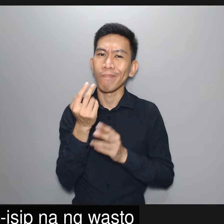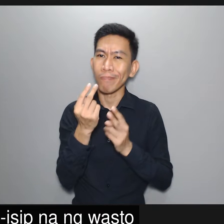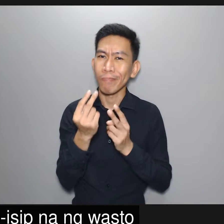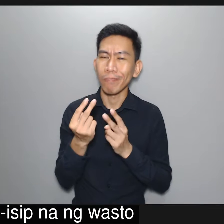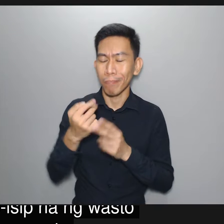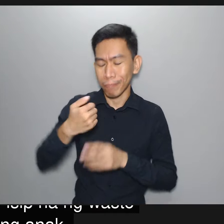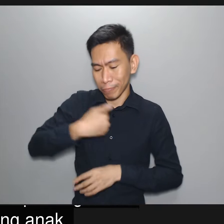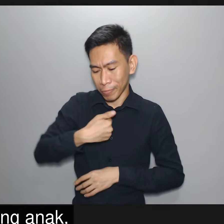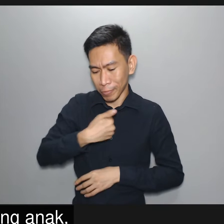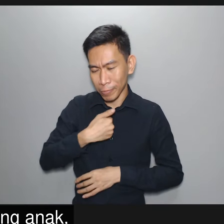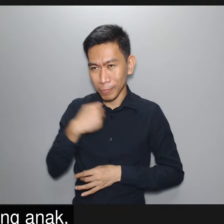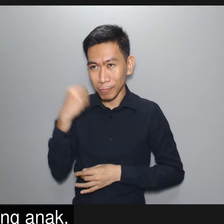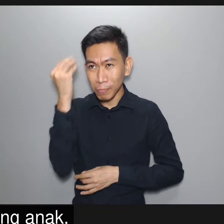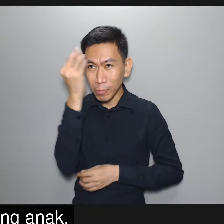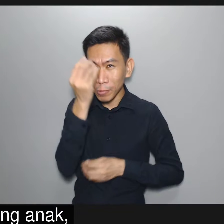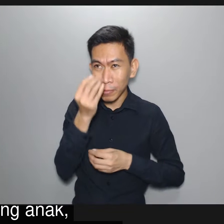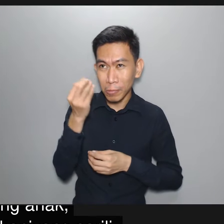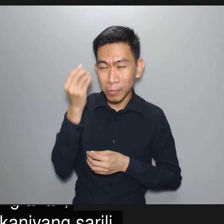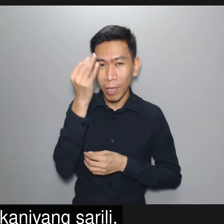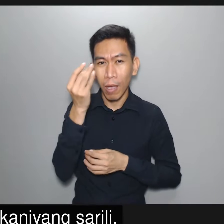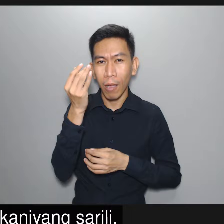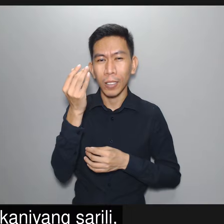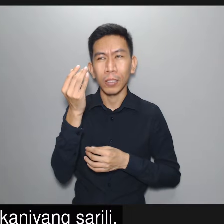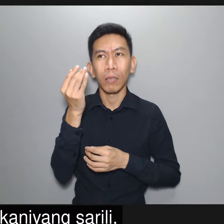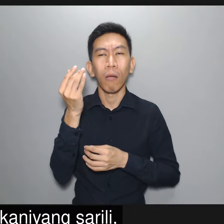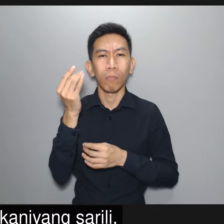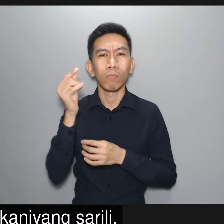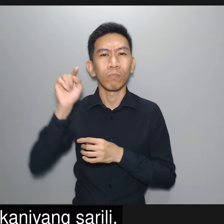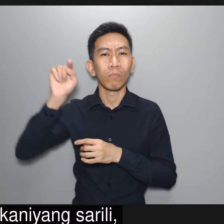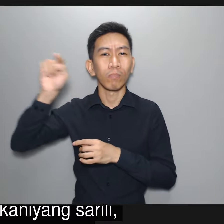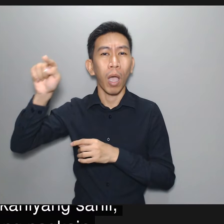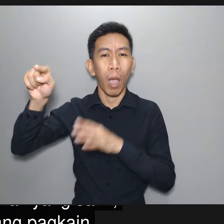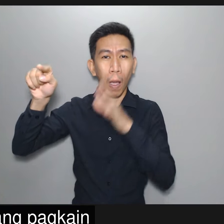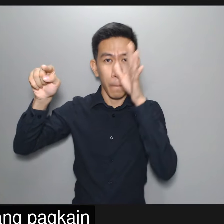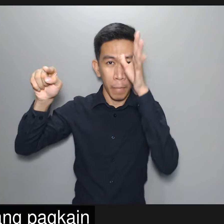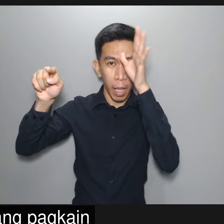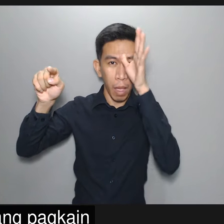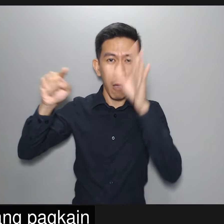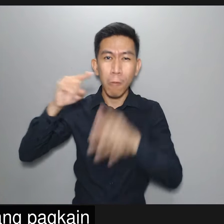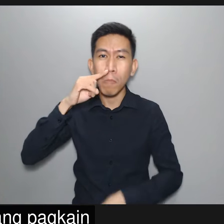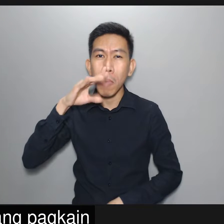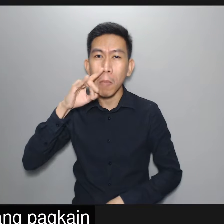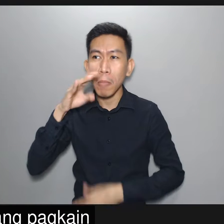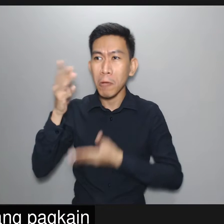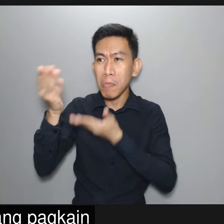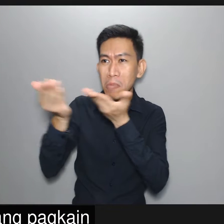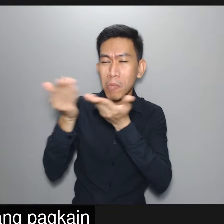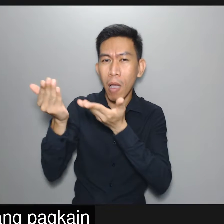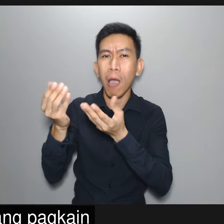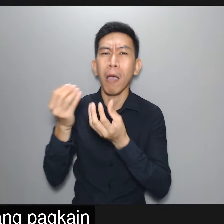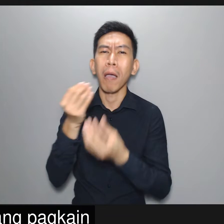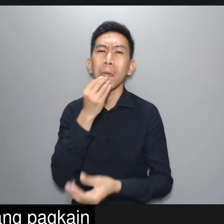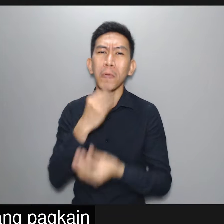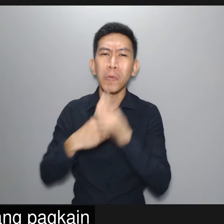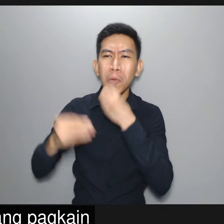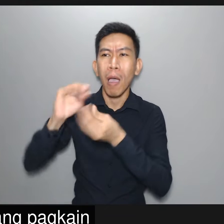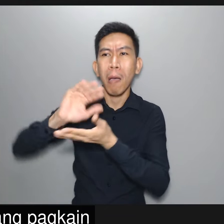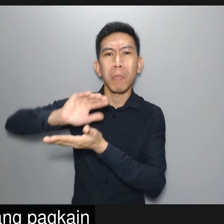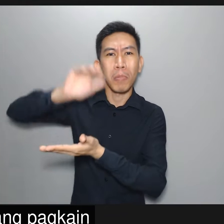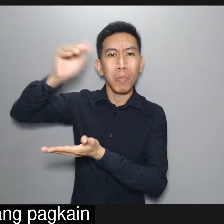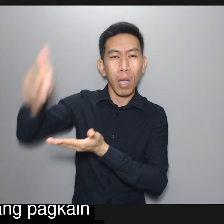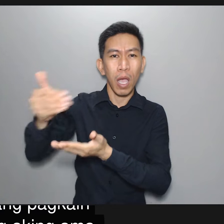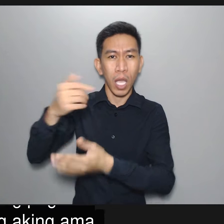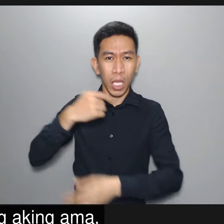sarili. Labis-labis ang pagkain ng mga alila ng aking ama, samantalang ako'y namamatay dito sa